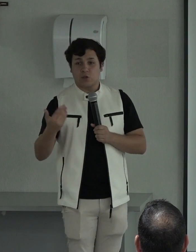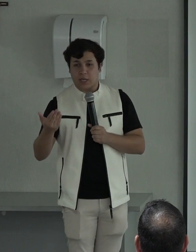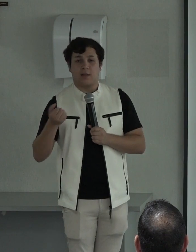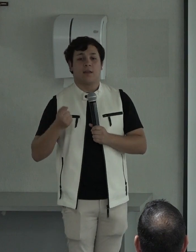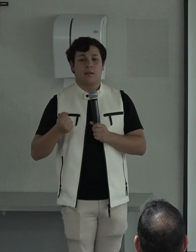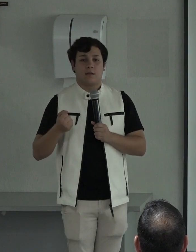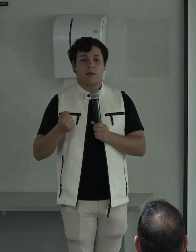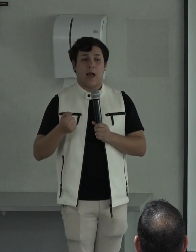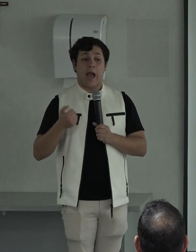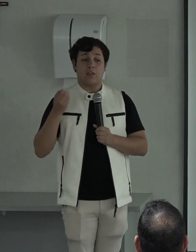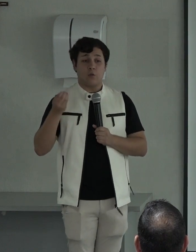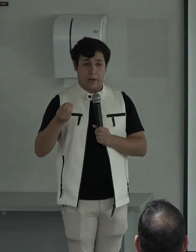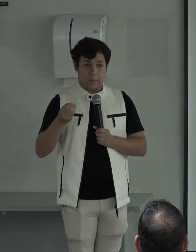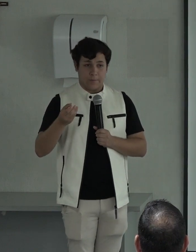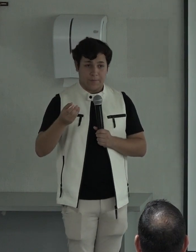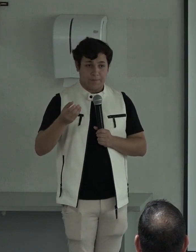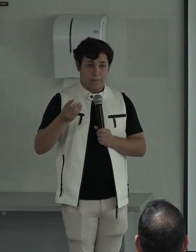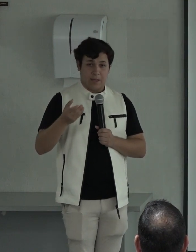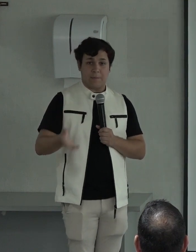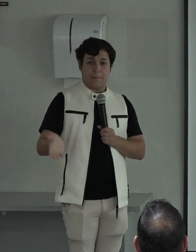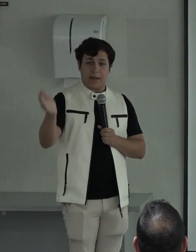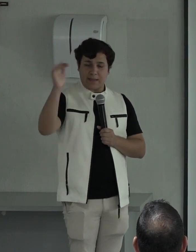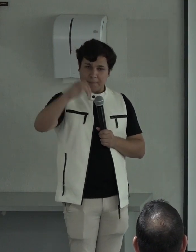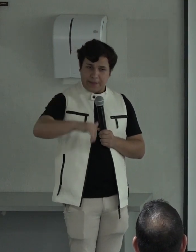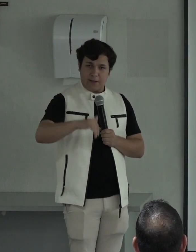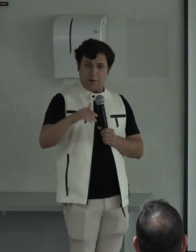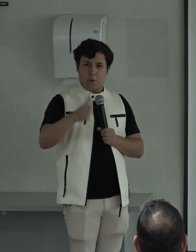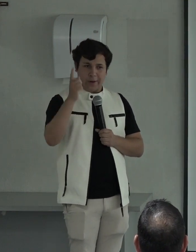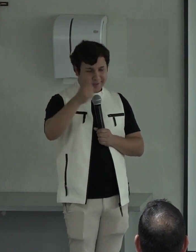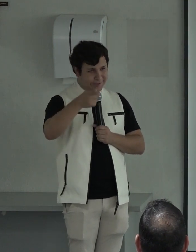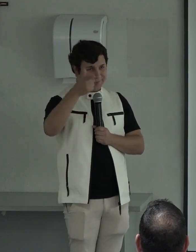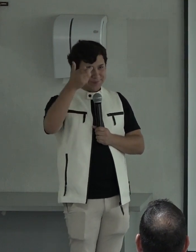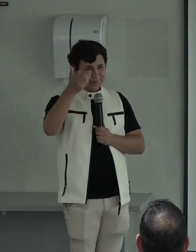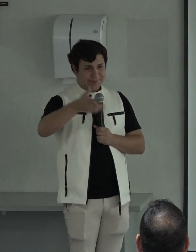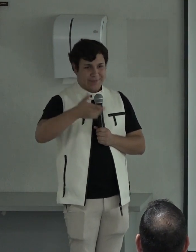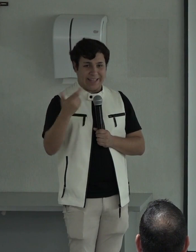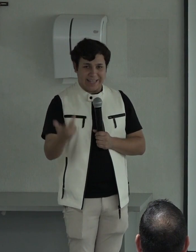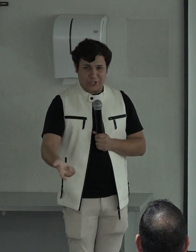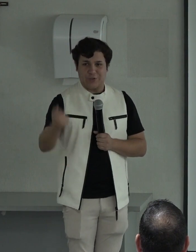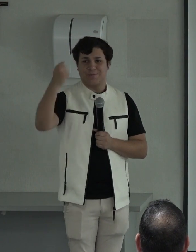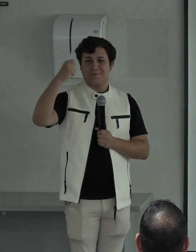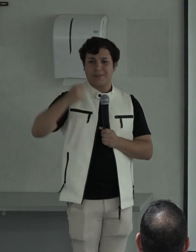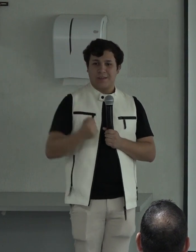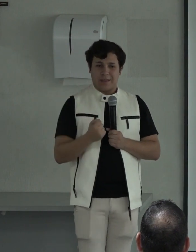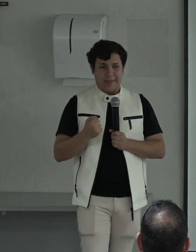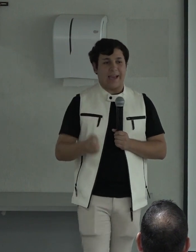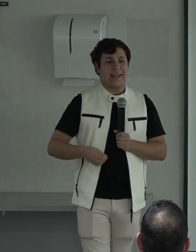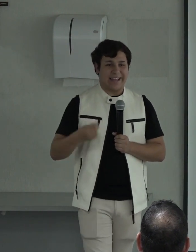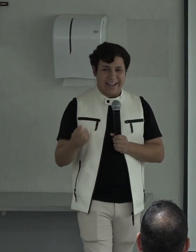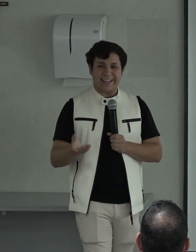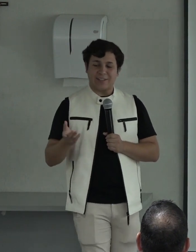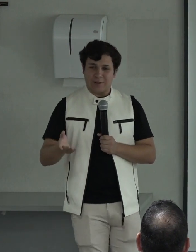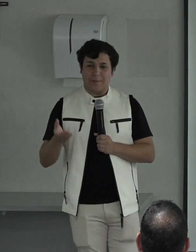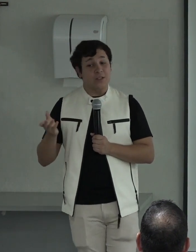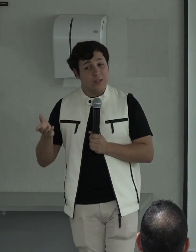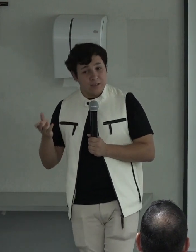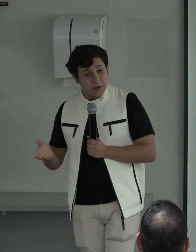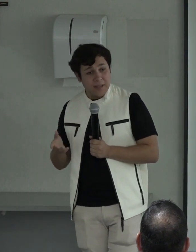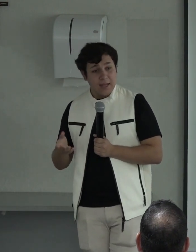sucede? Hay duelo. ¿Y la primera etapa del duelo cuál es? Negación. Y al negar que es una persona sorda,